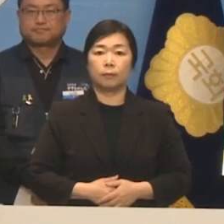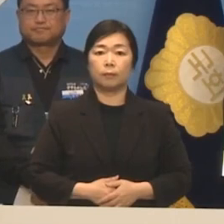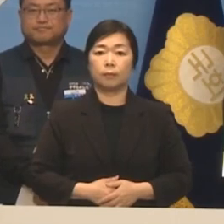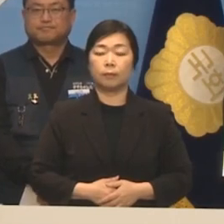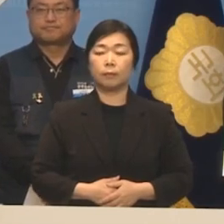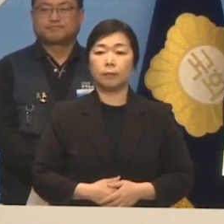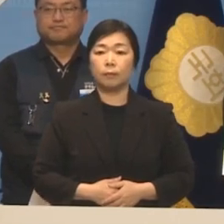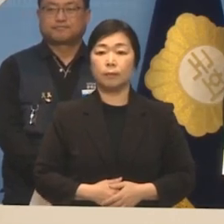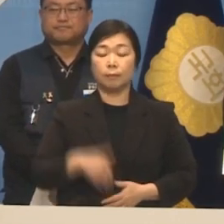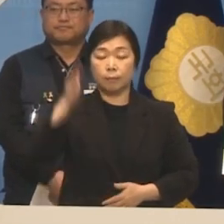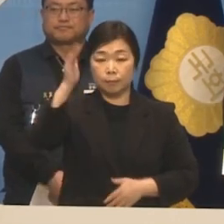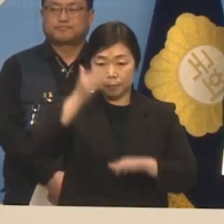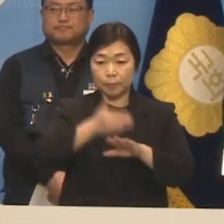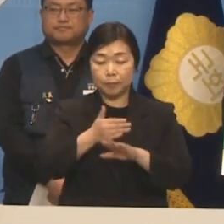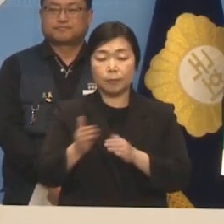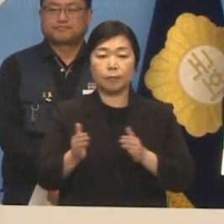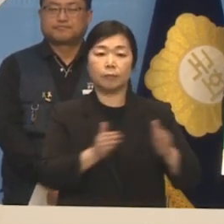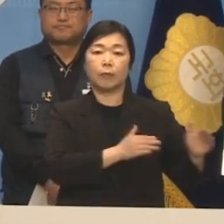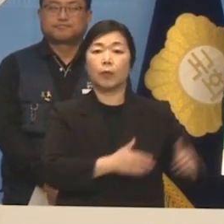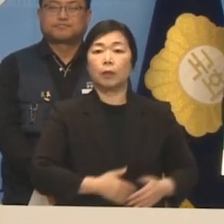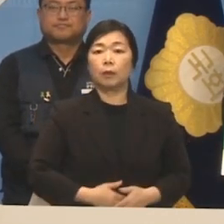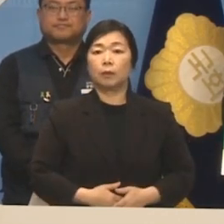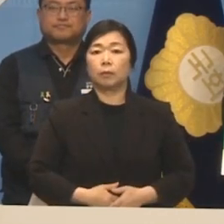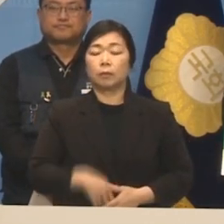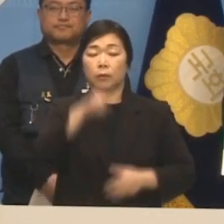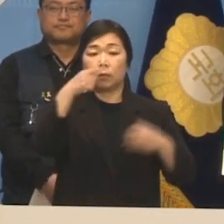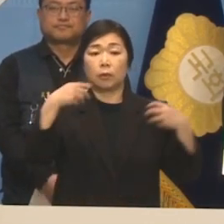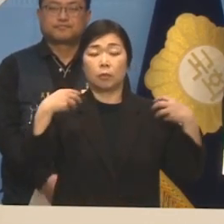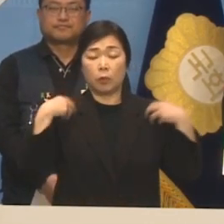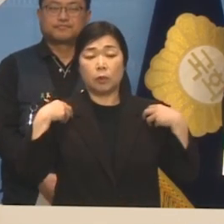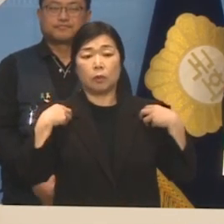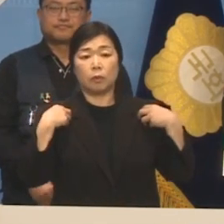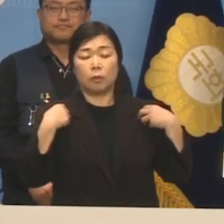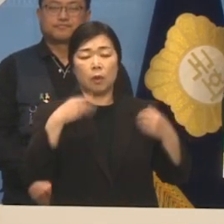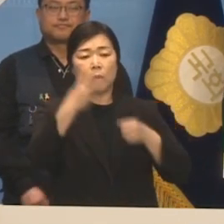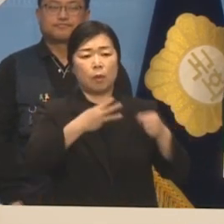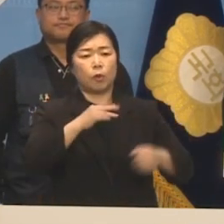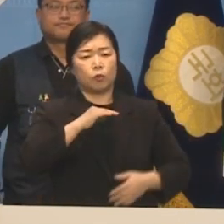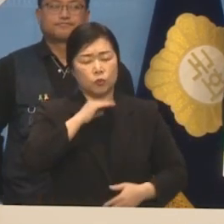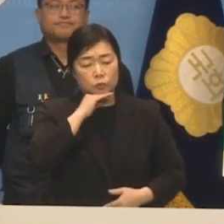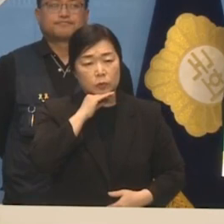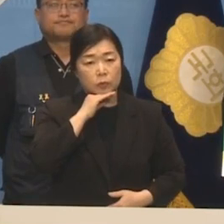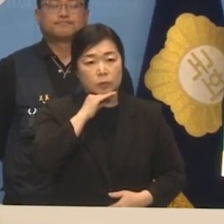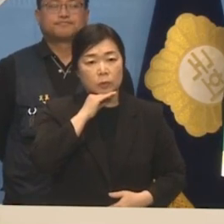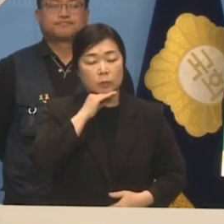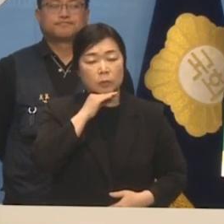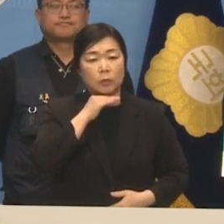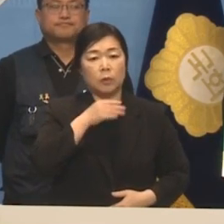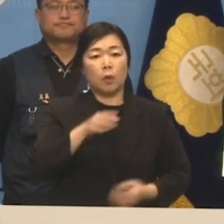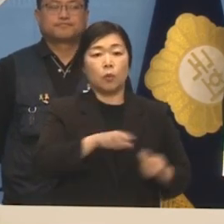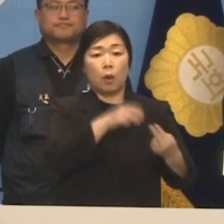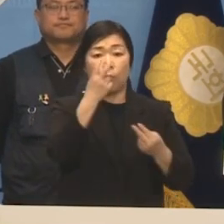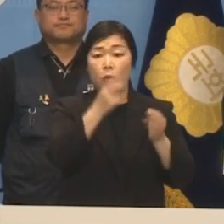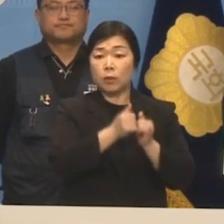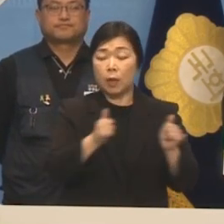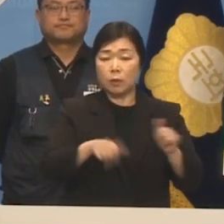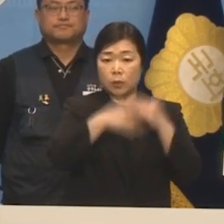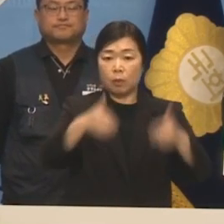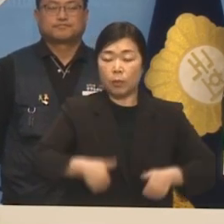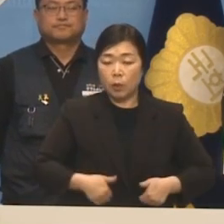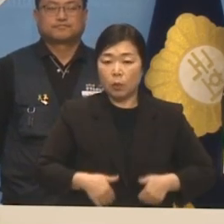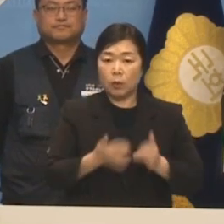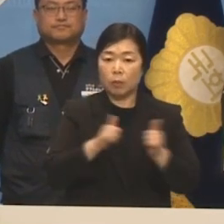네, 발언 감사드립니다. 정부에서 조차 3년 뒤에 요양보호사 전체 필요인력의